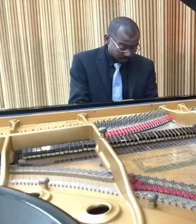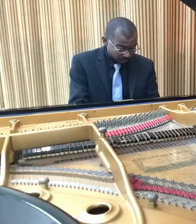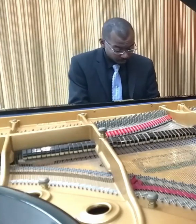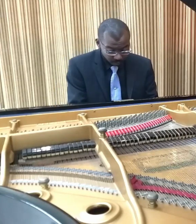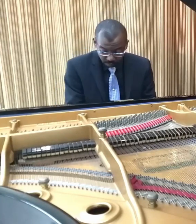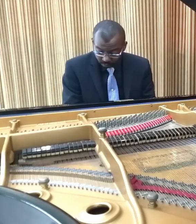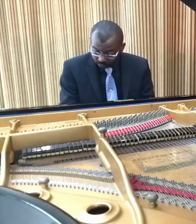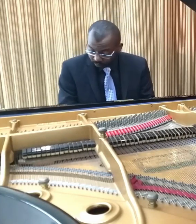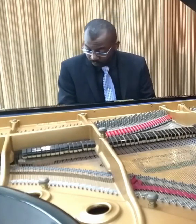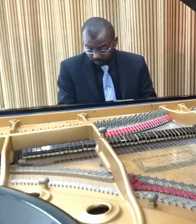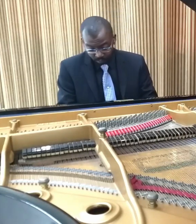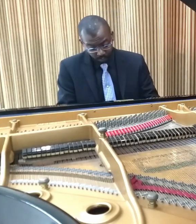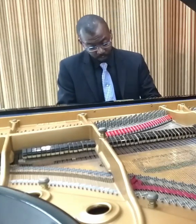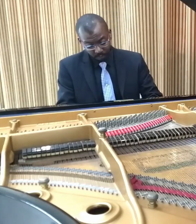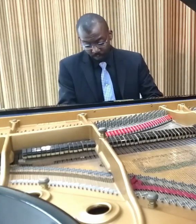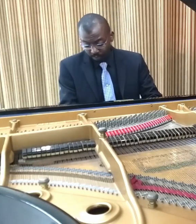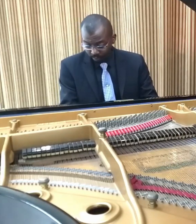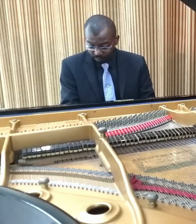y